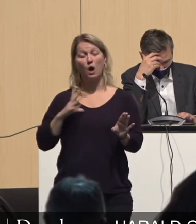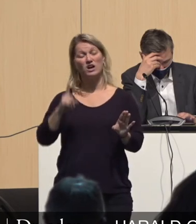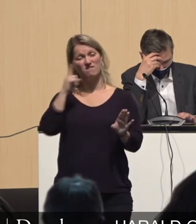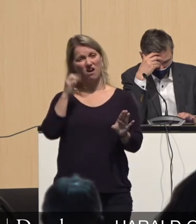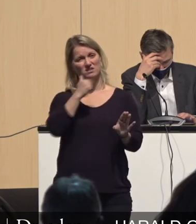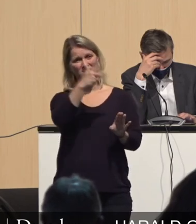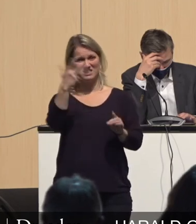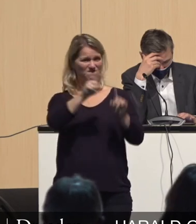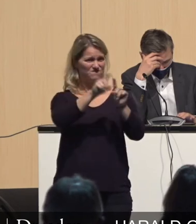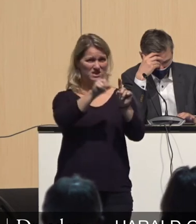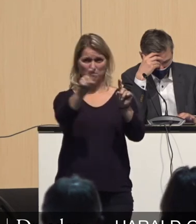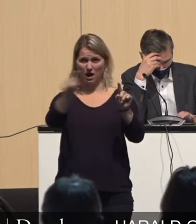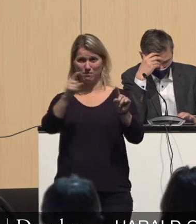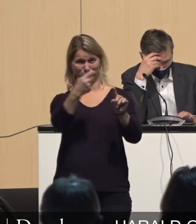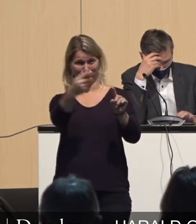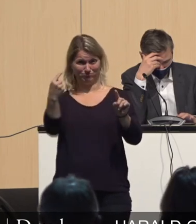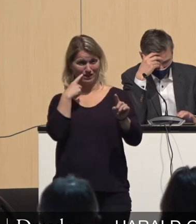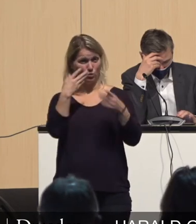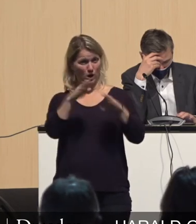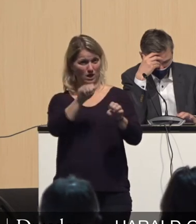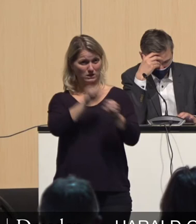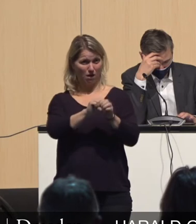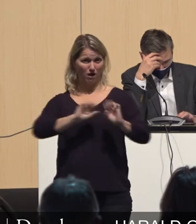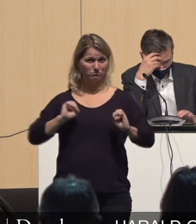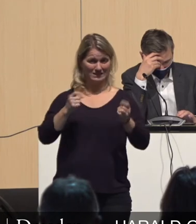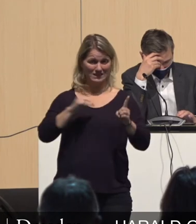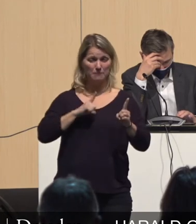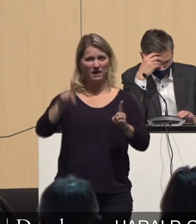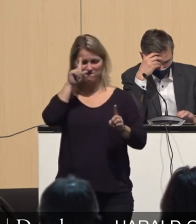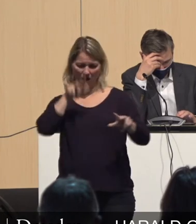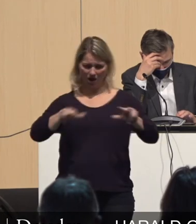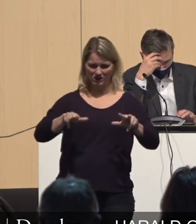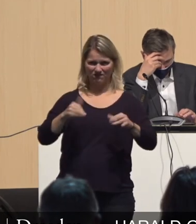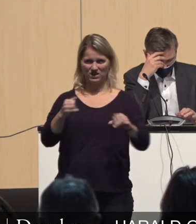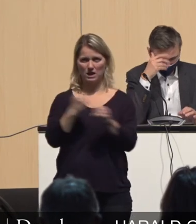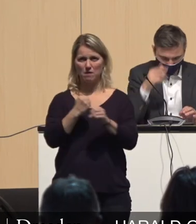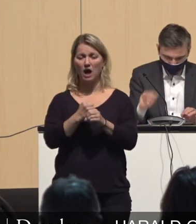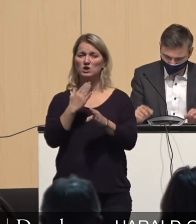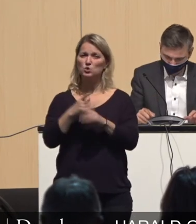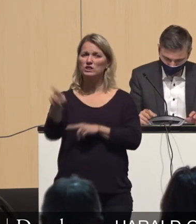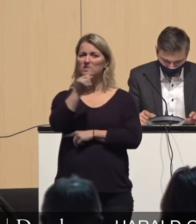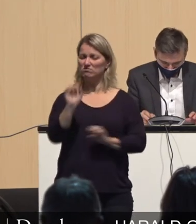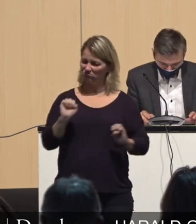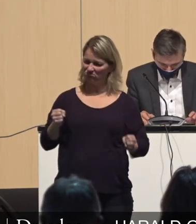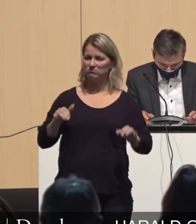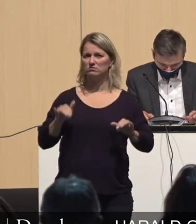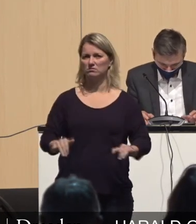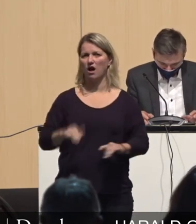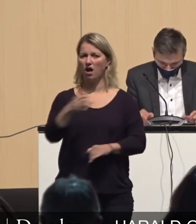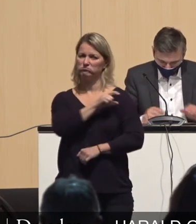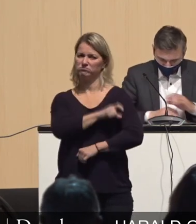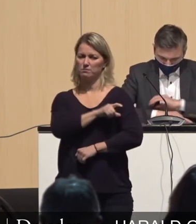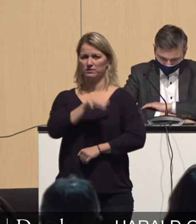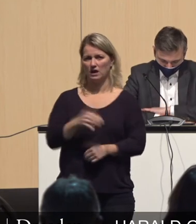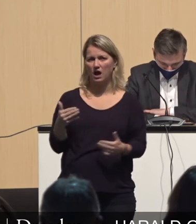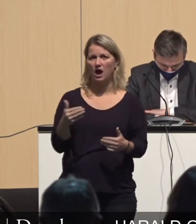die die Weihnachtsmärkte mit betreiben, die wissen das auch. Weil, wissen Sie, weil Unternehmer was taugen. Und wissen Sie, warum die was taugen? Weil